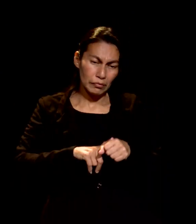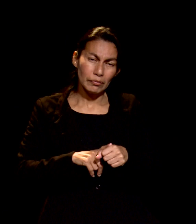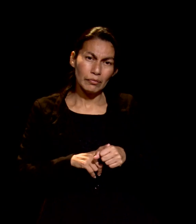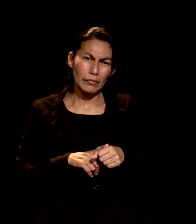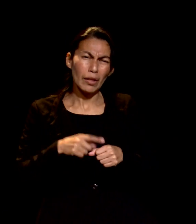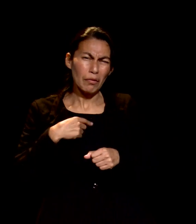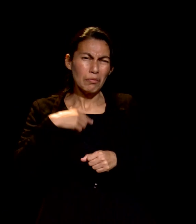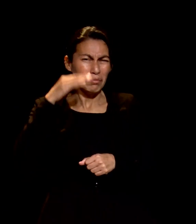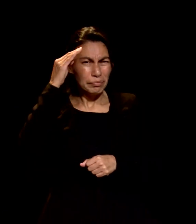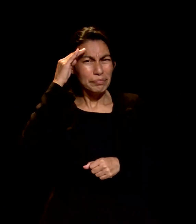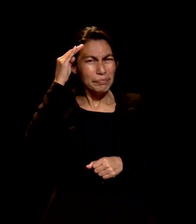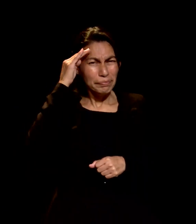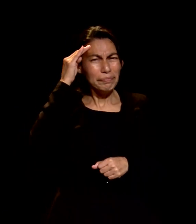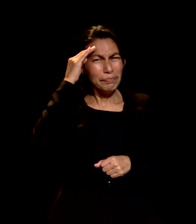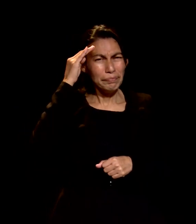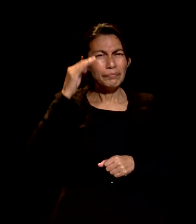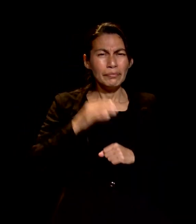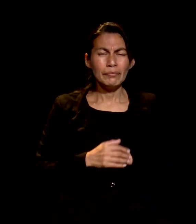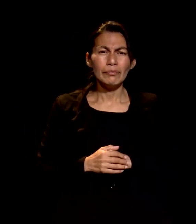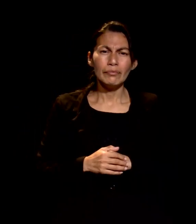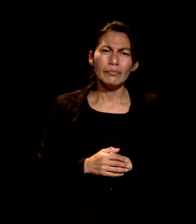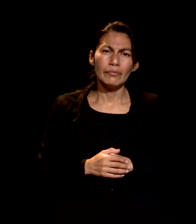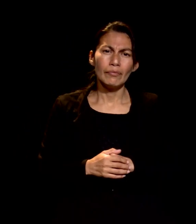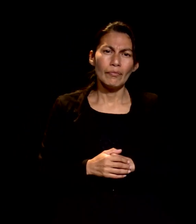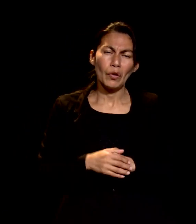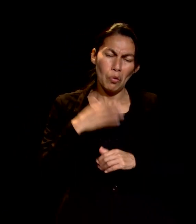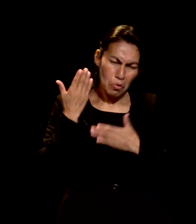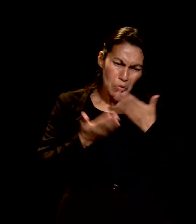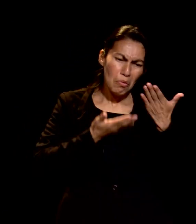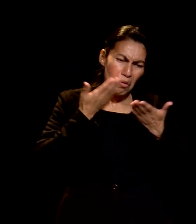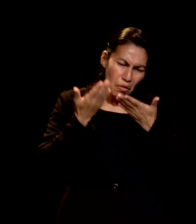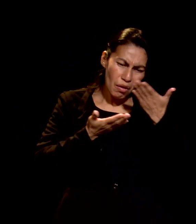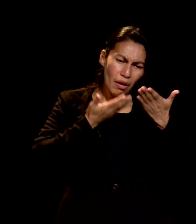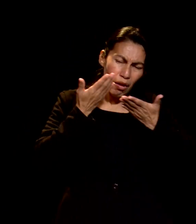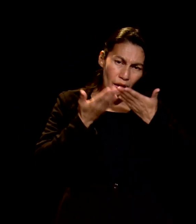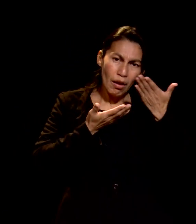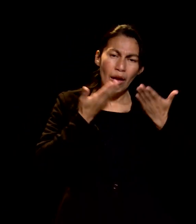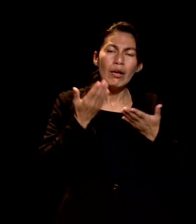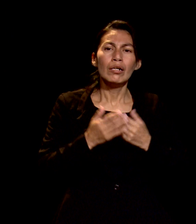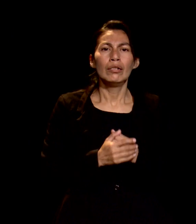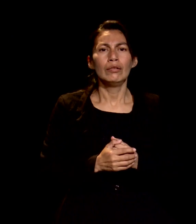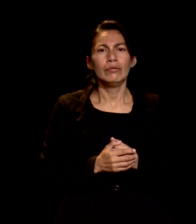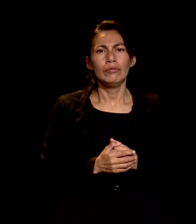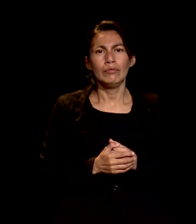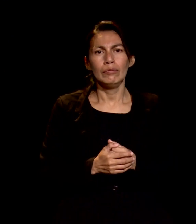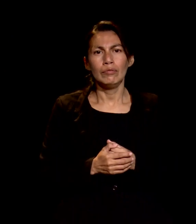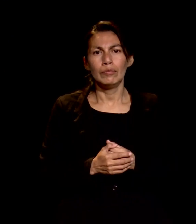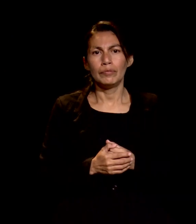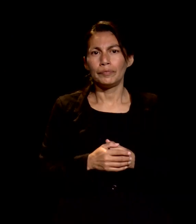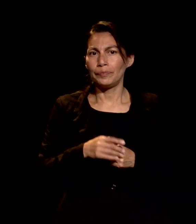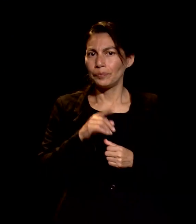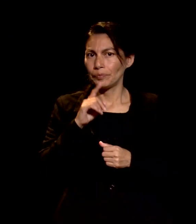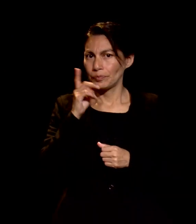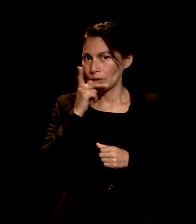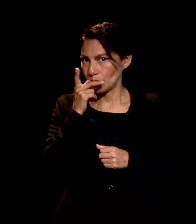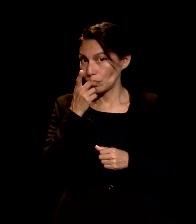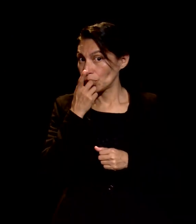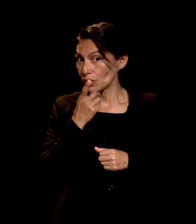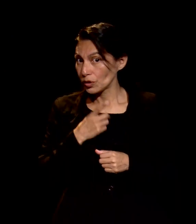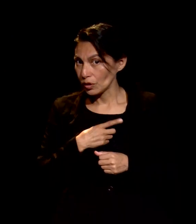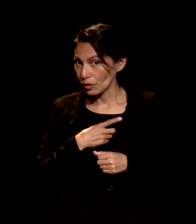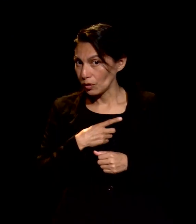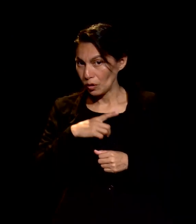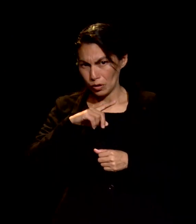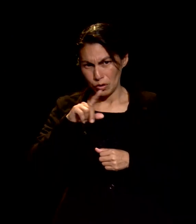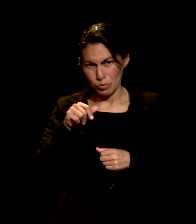yo lo tomé muy en cuenta me dediqué a estudiar y él nos dijo que cuando ya estuviéramos